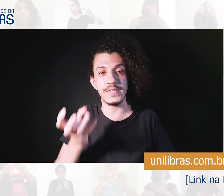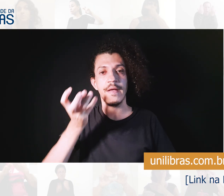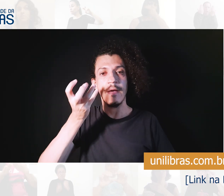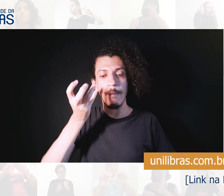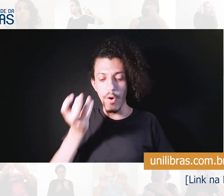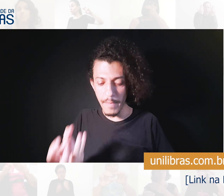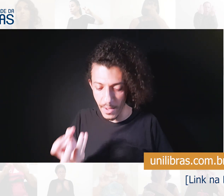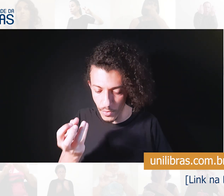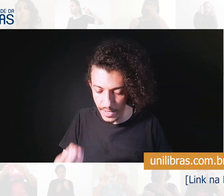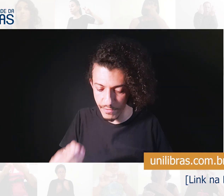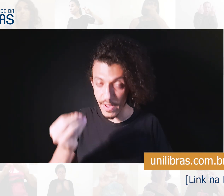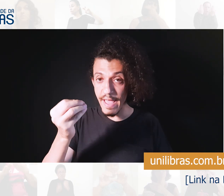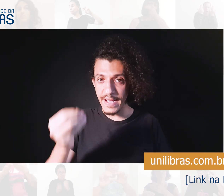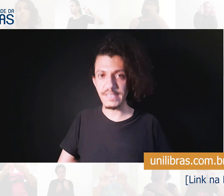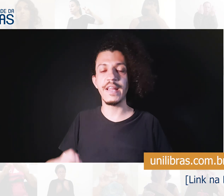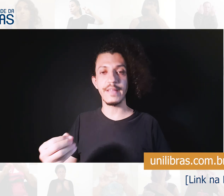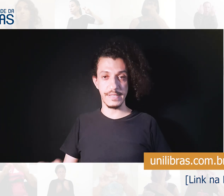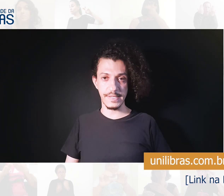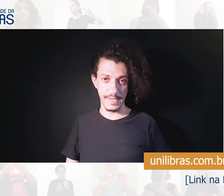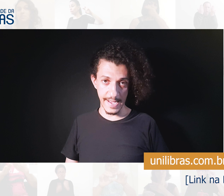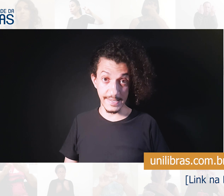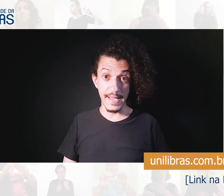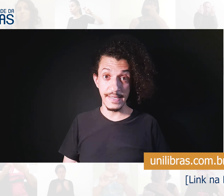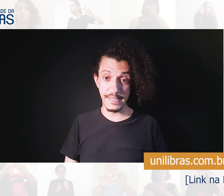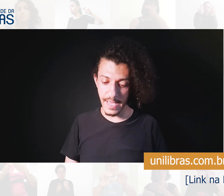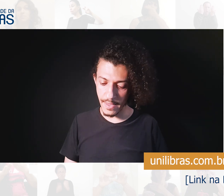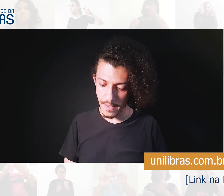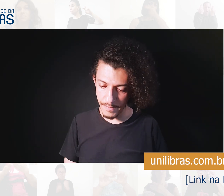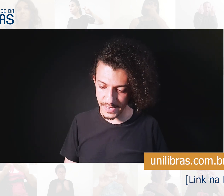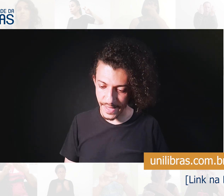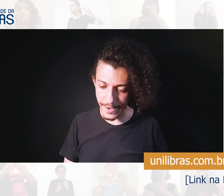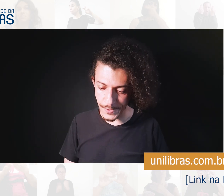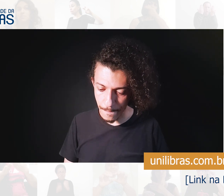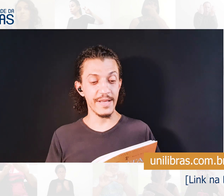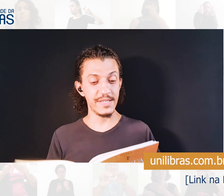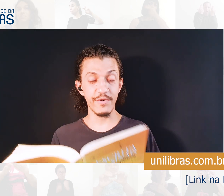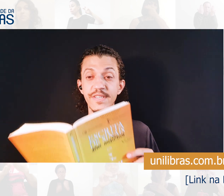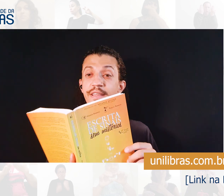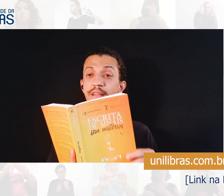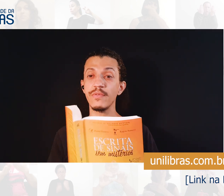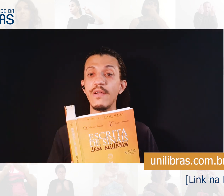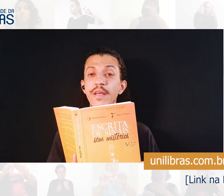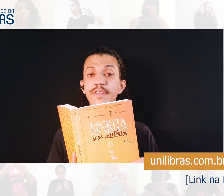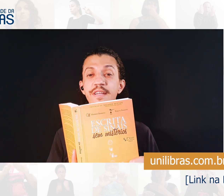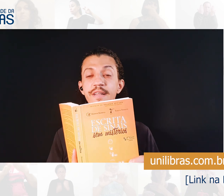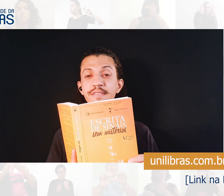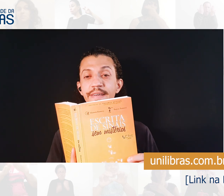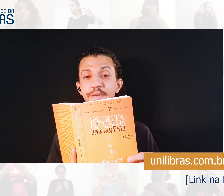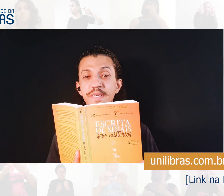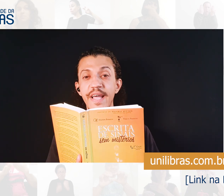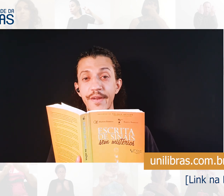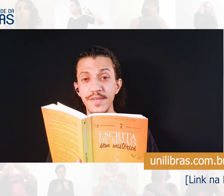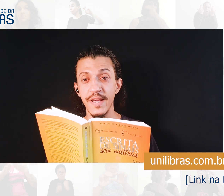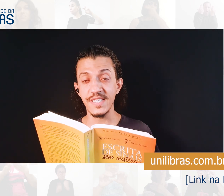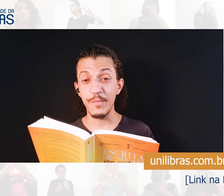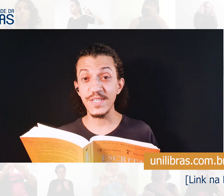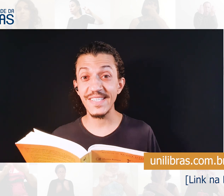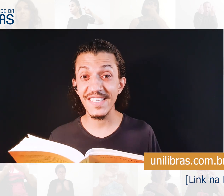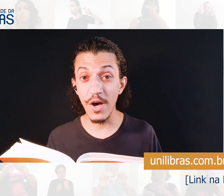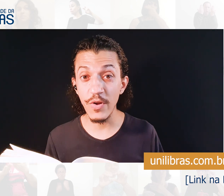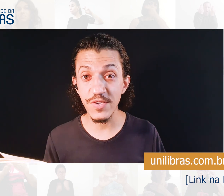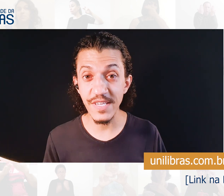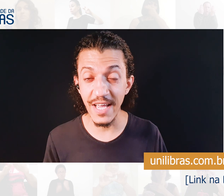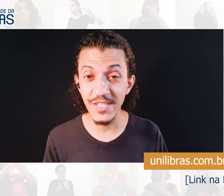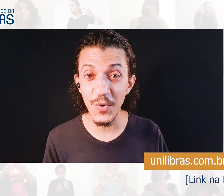na Libras por meio do livro Escrita de Sinais Sem Mistérios. Se você ainda não tem o livro Escrita de Sinais Sem Mistérios, você